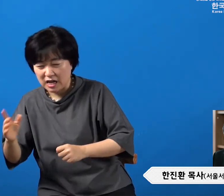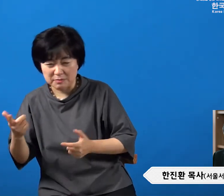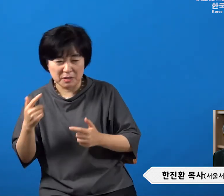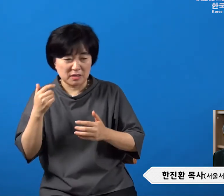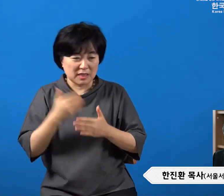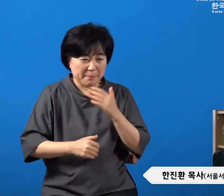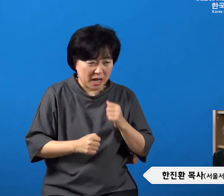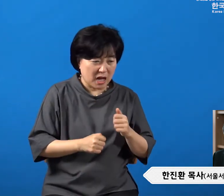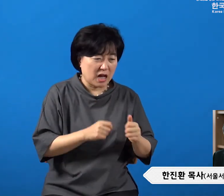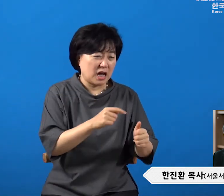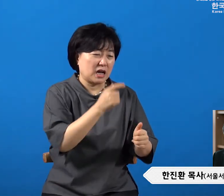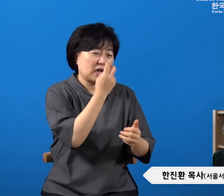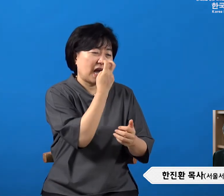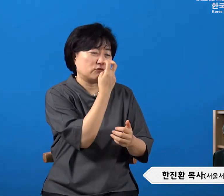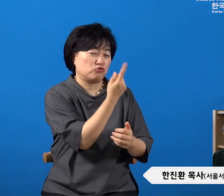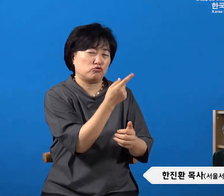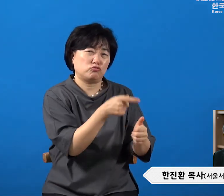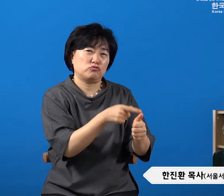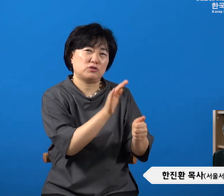살릴 것인가?